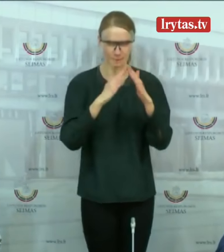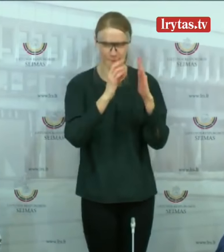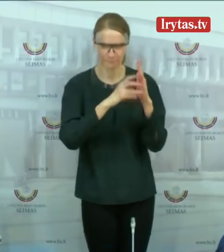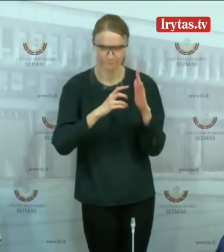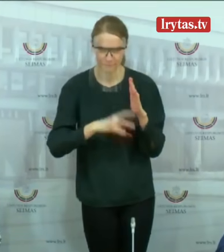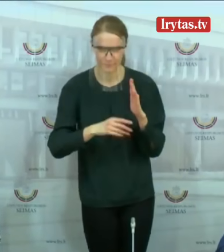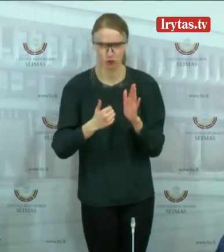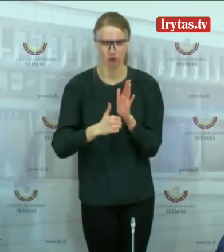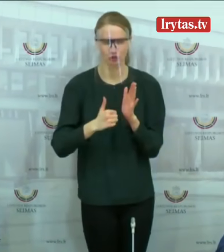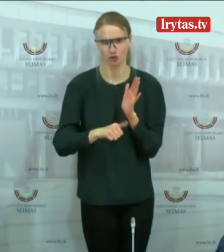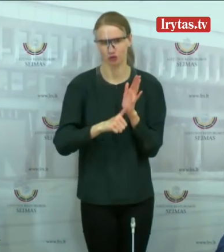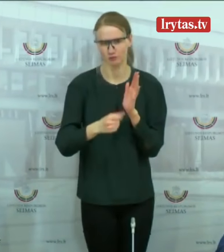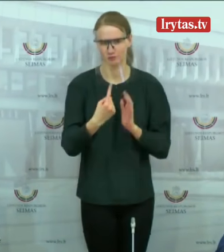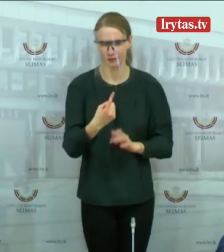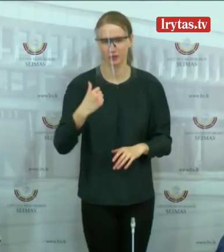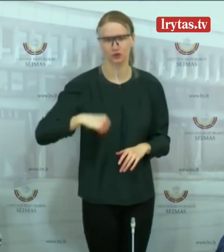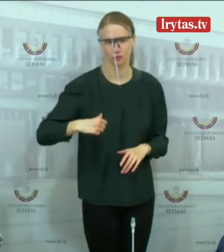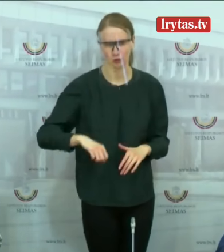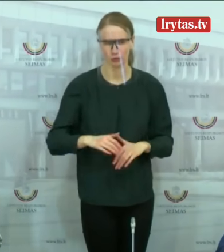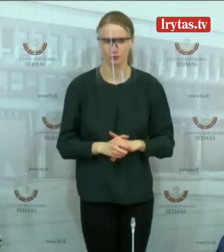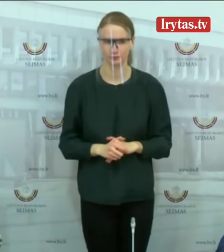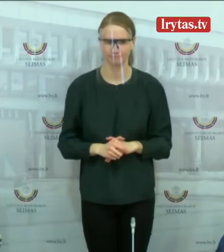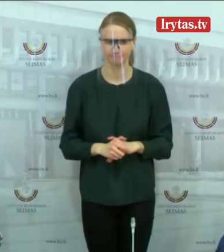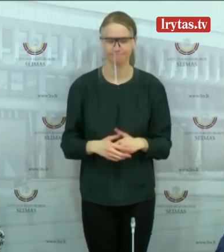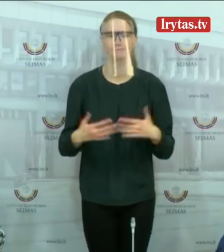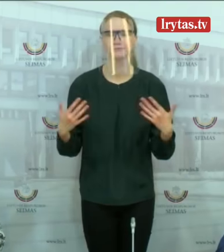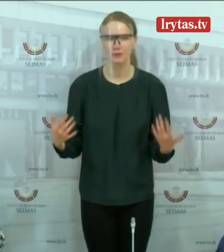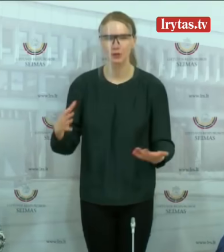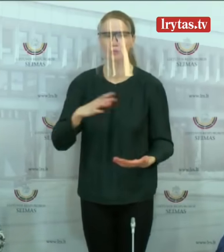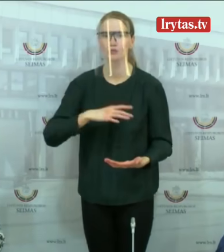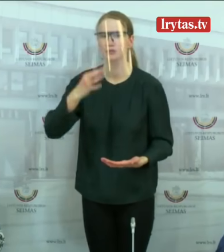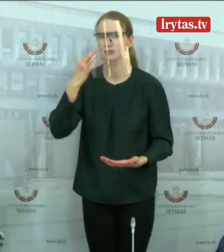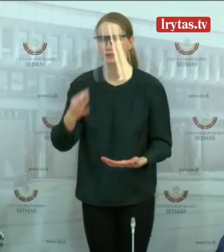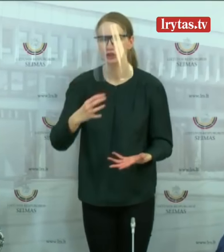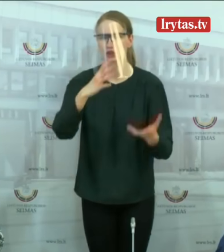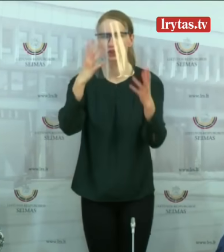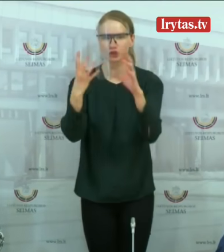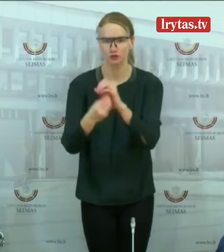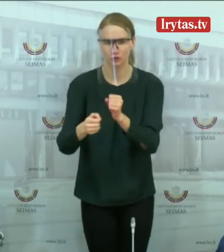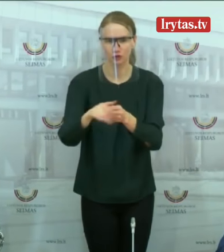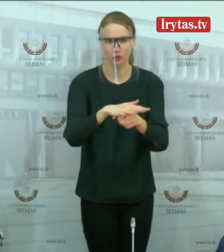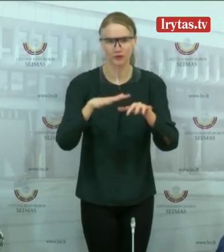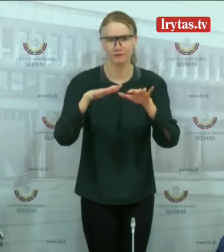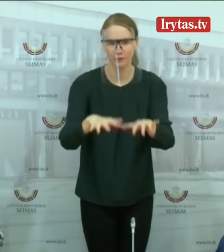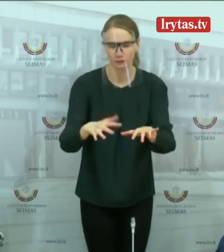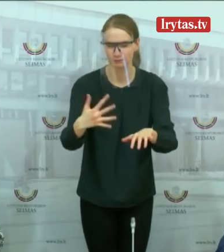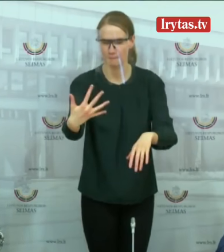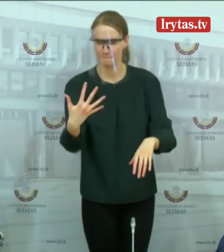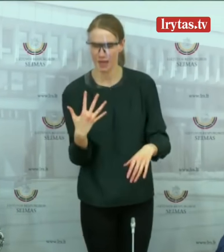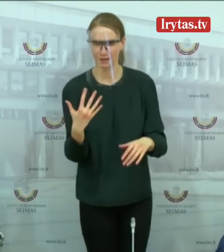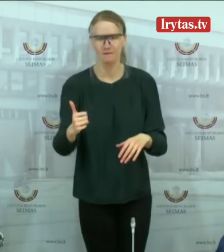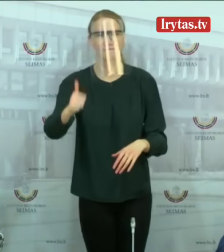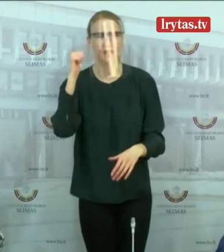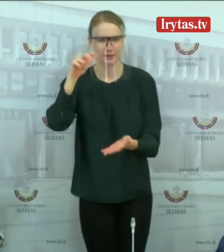asmuo. Kaip ir buvo minėta, 5 atvejai buvo nustatyti vakar ir atvejai buvo